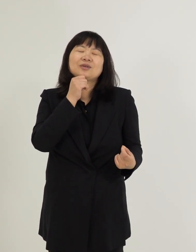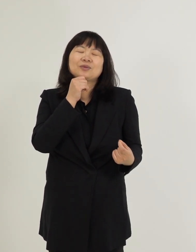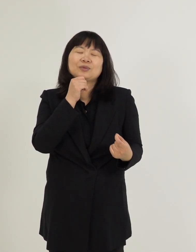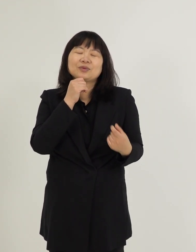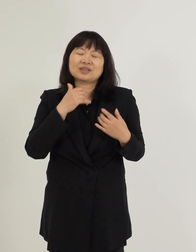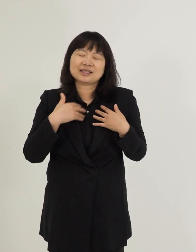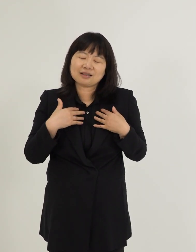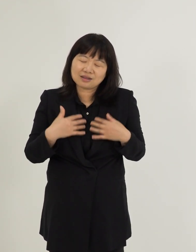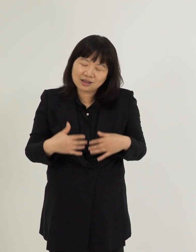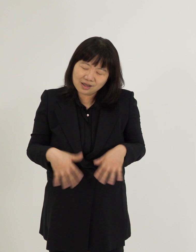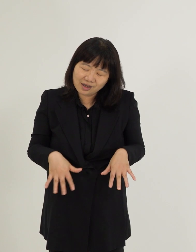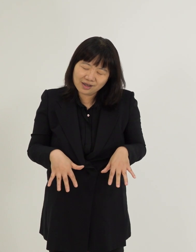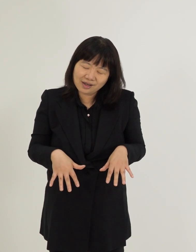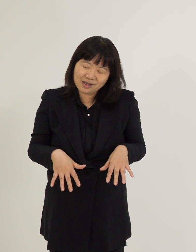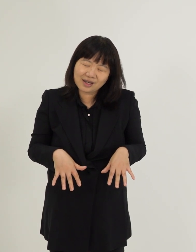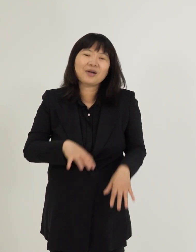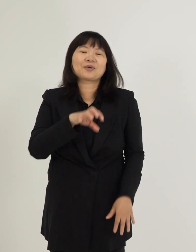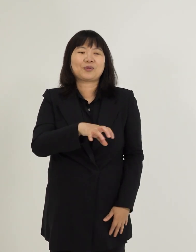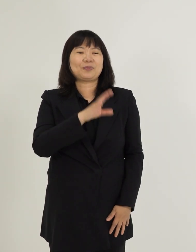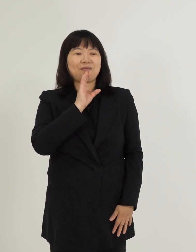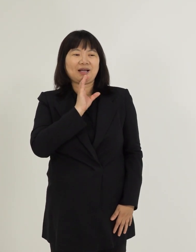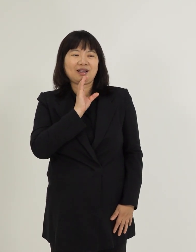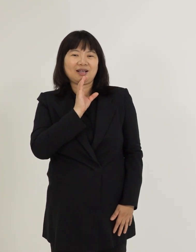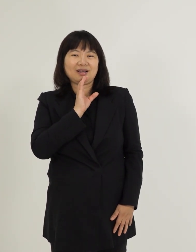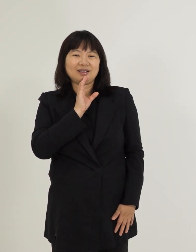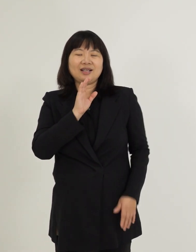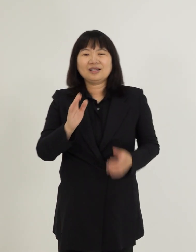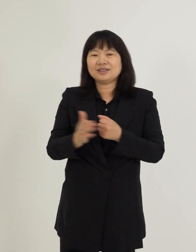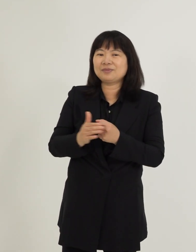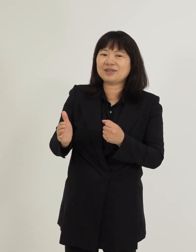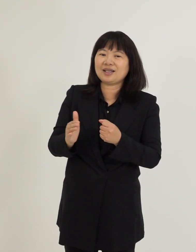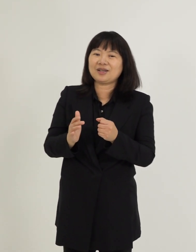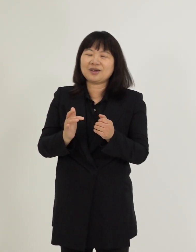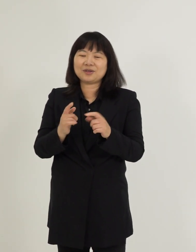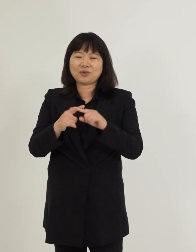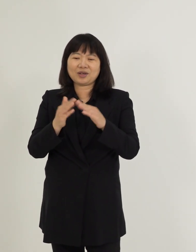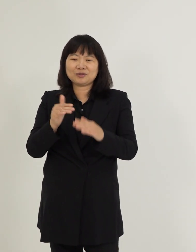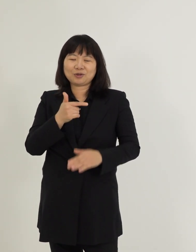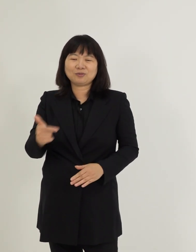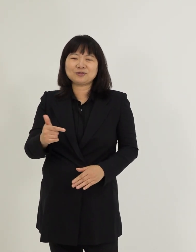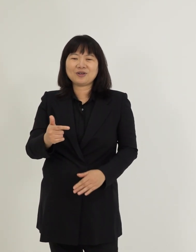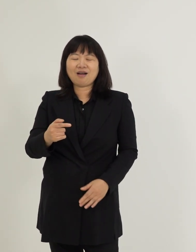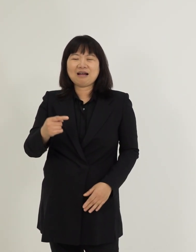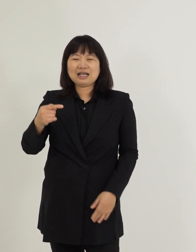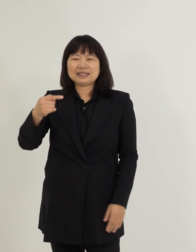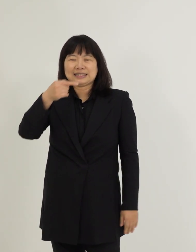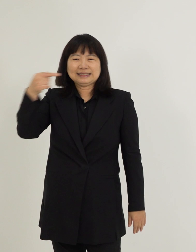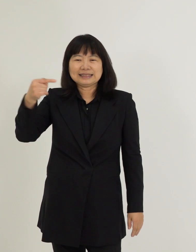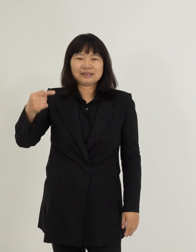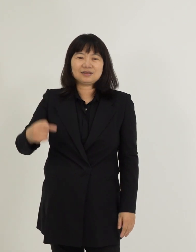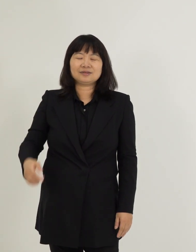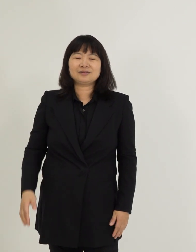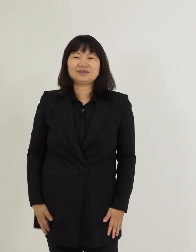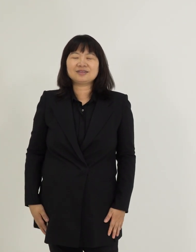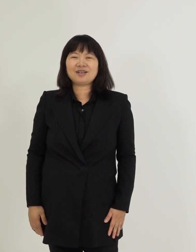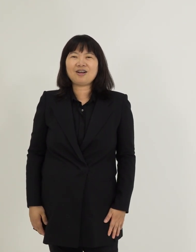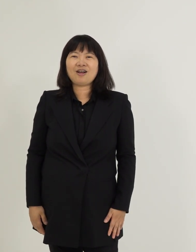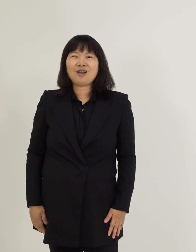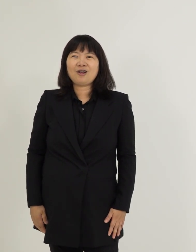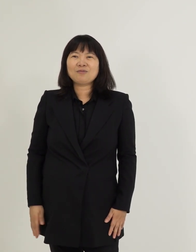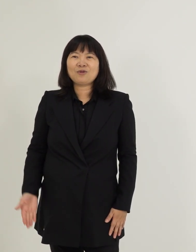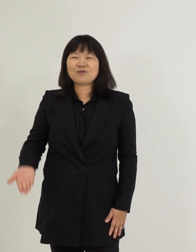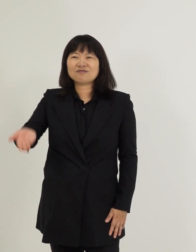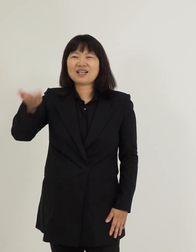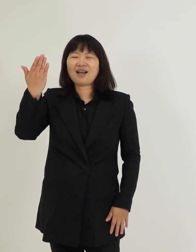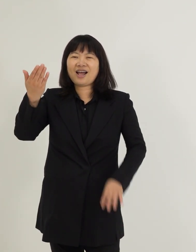그래서 교회가 너무 세련되고 너무 엘리트주의로 나가고 상위 10%를 만들어야